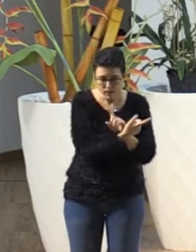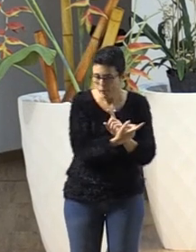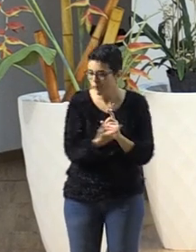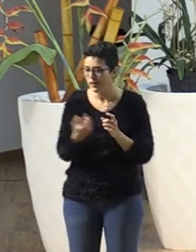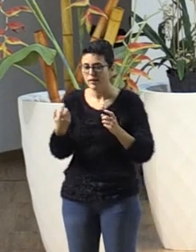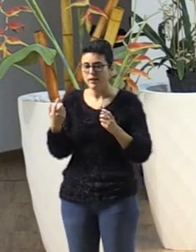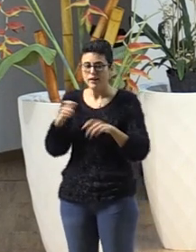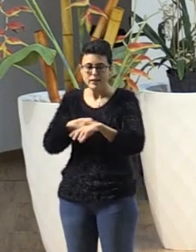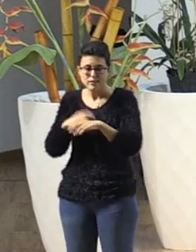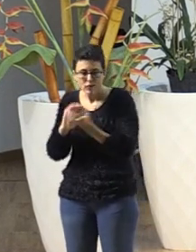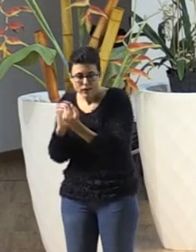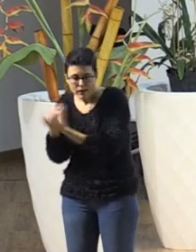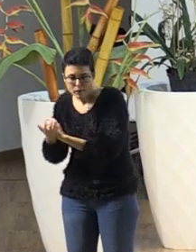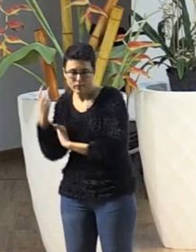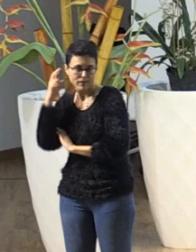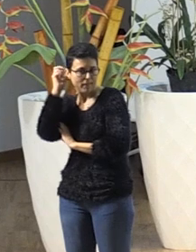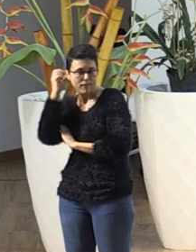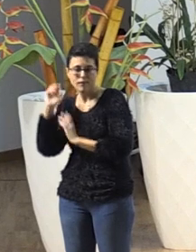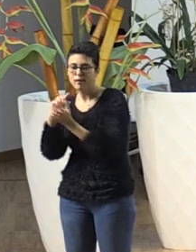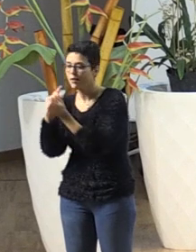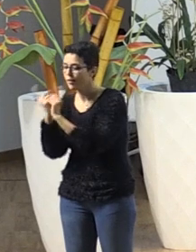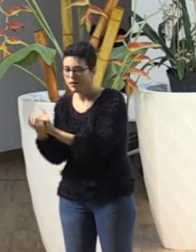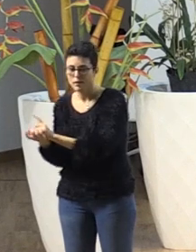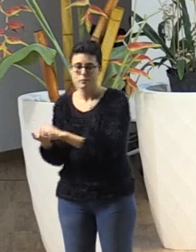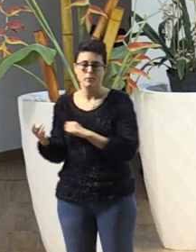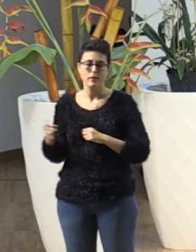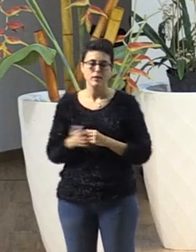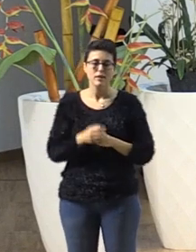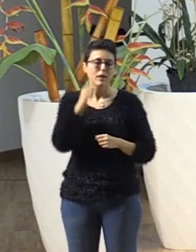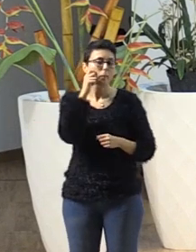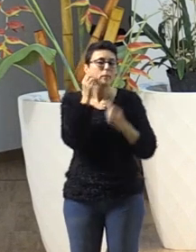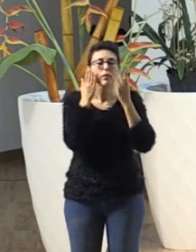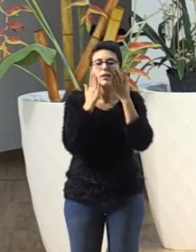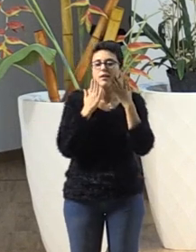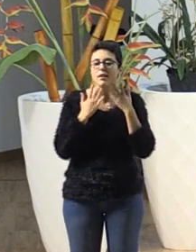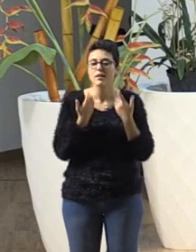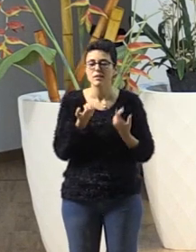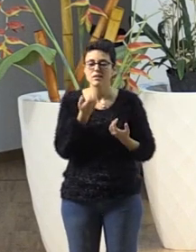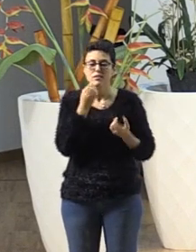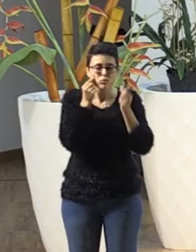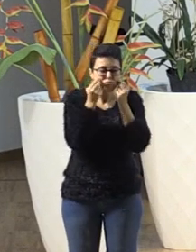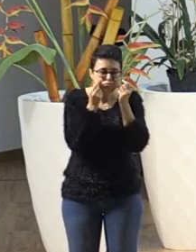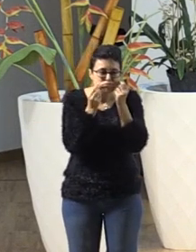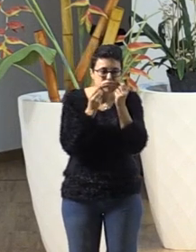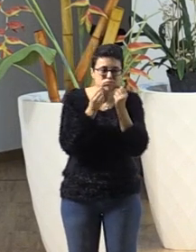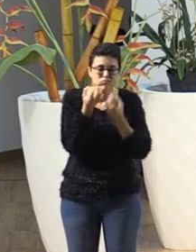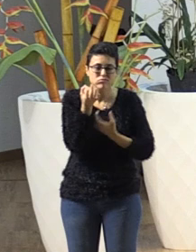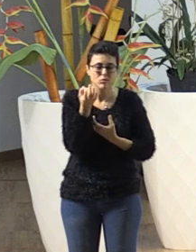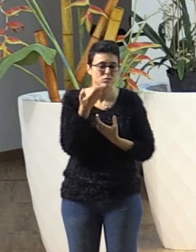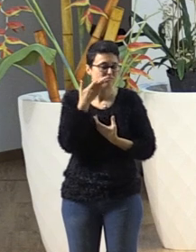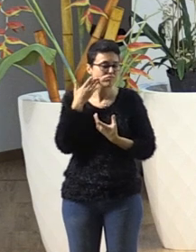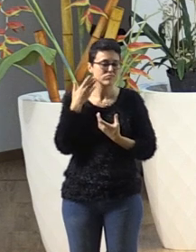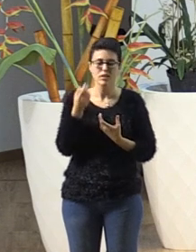estilo, cambia el corte de pelo. Cambia el estado de la piel, si tienes verruguitas o no tienes, incluso un